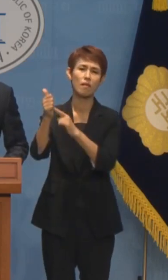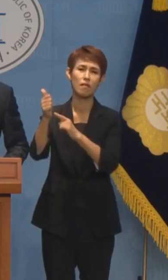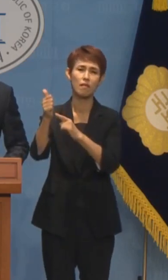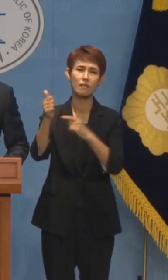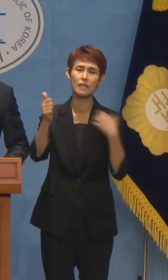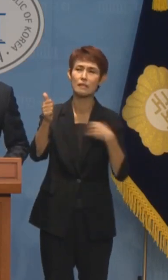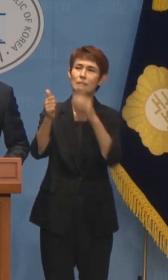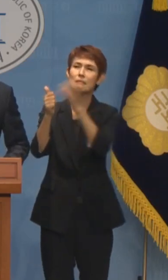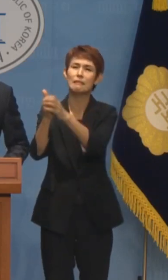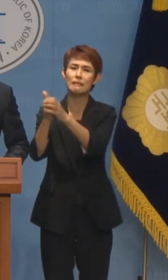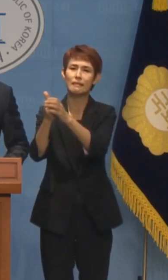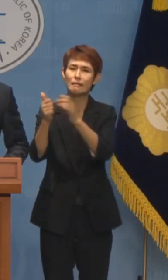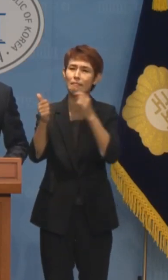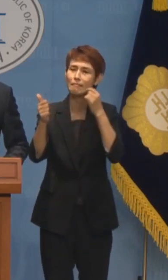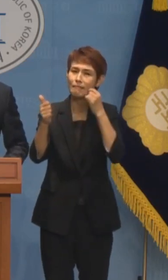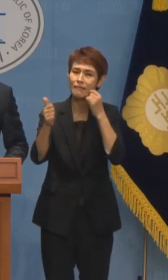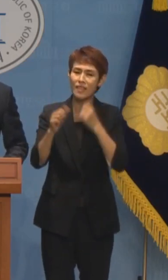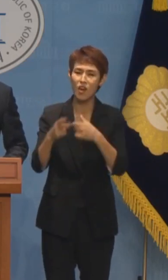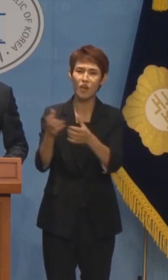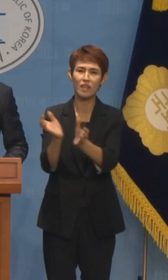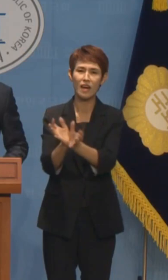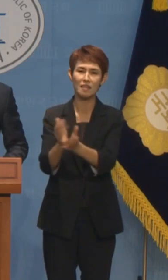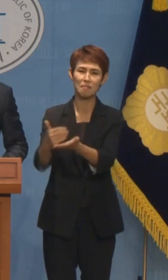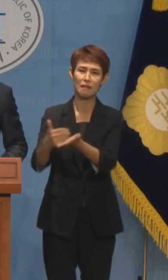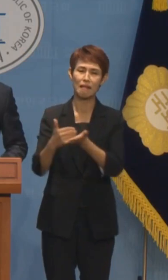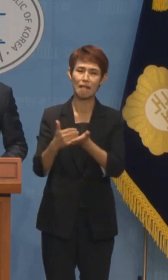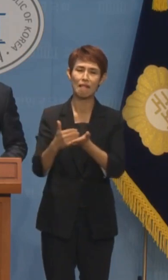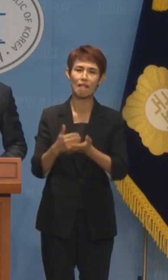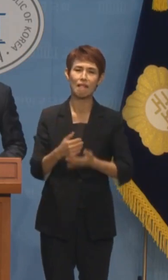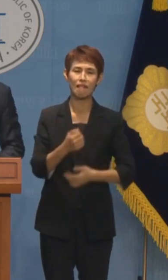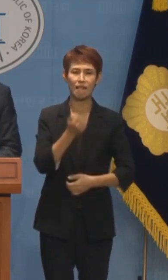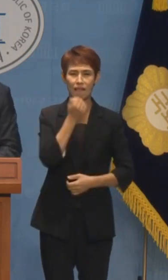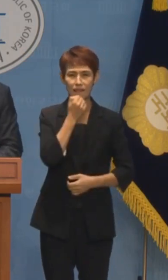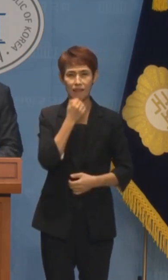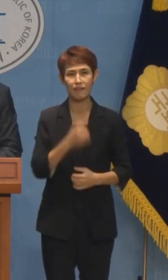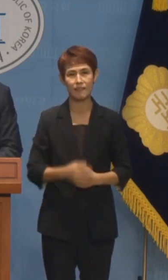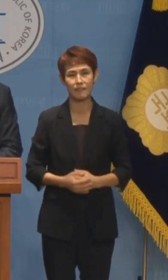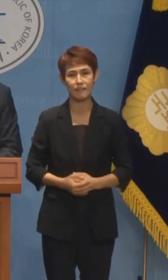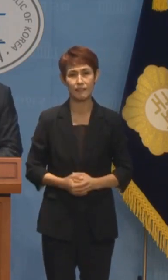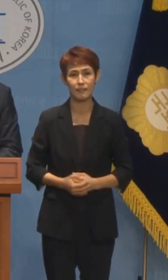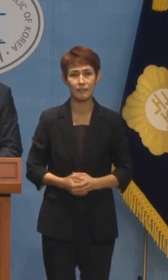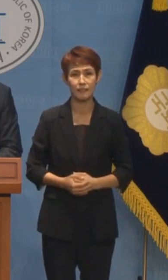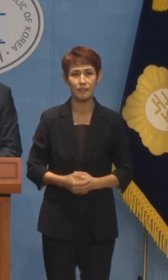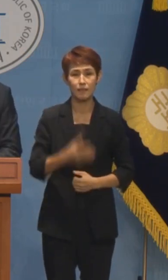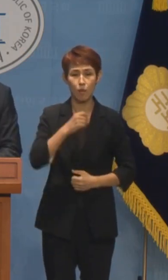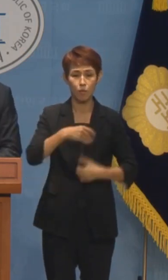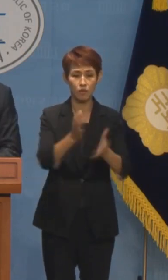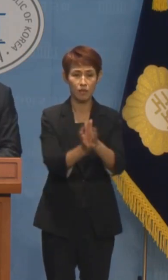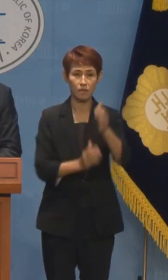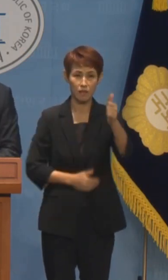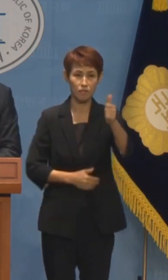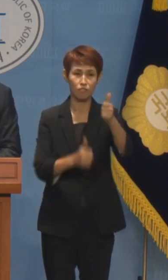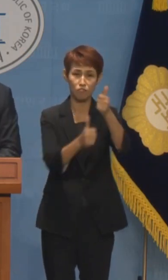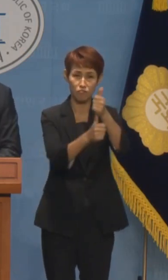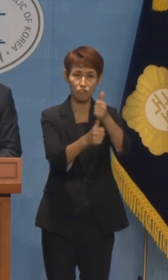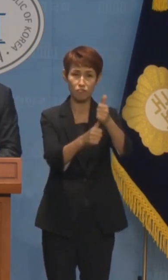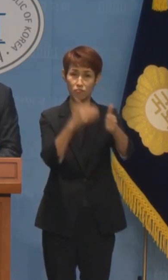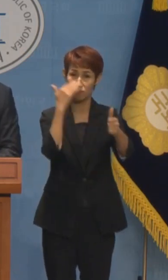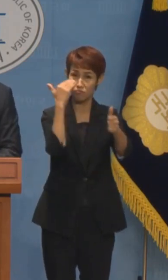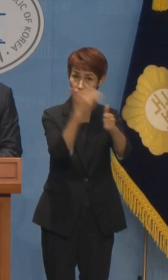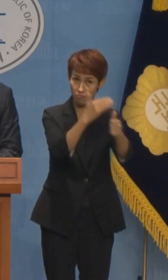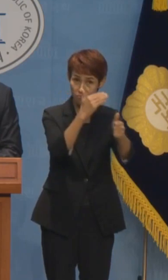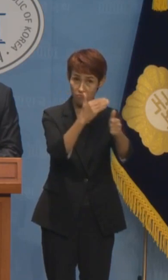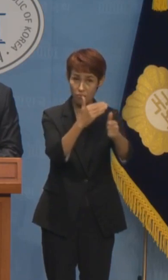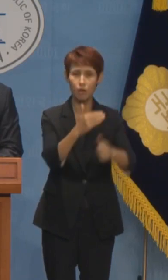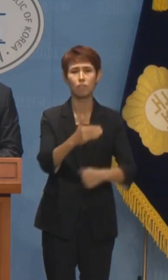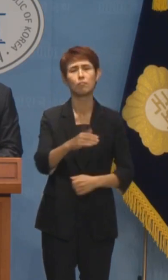물를 수 없다는 여당의 일관성이 눈물겨운 수준입니다 주무부처 책임자로서 보건복지부장관과 차관은